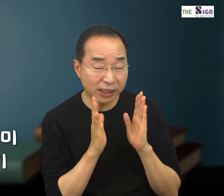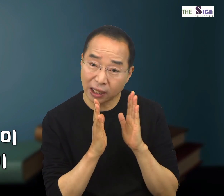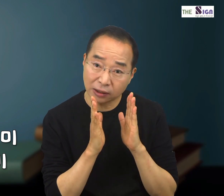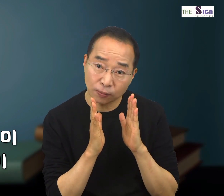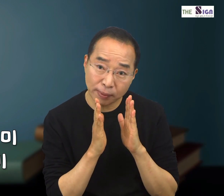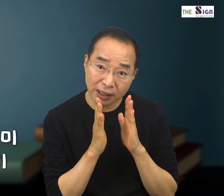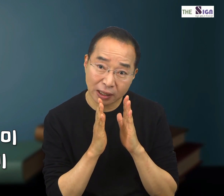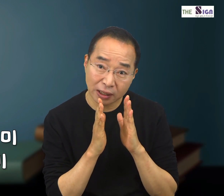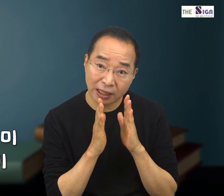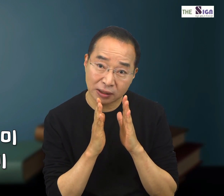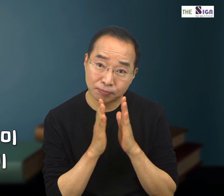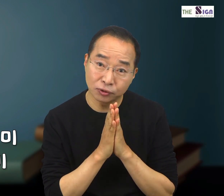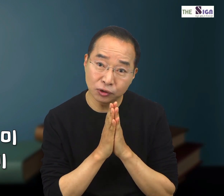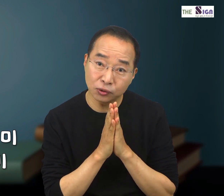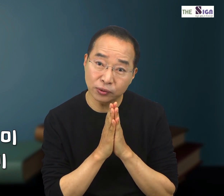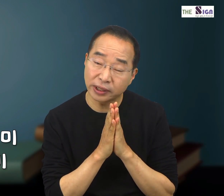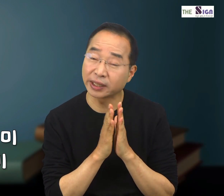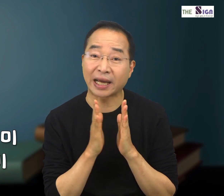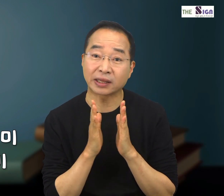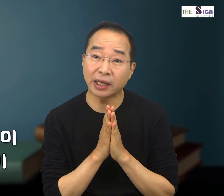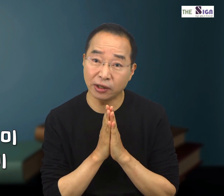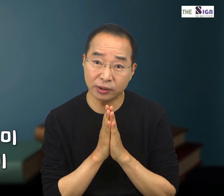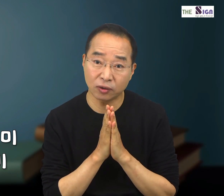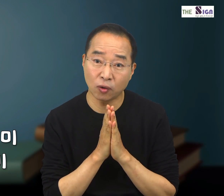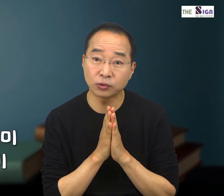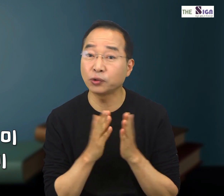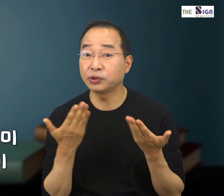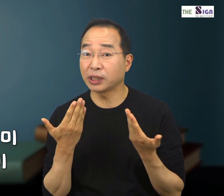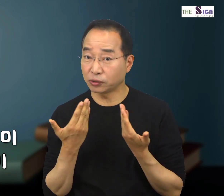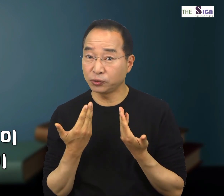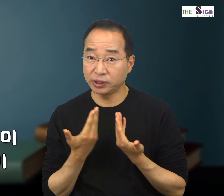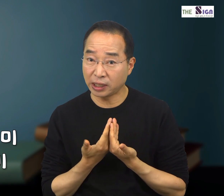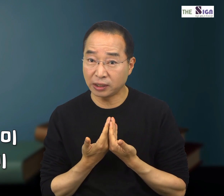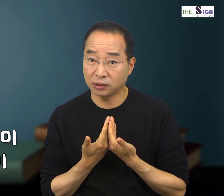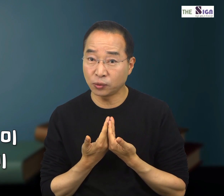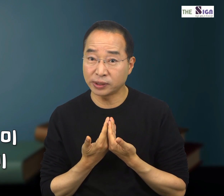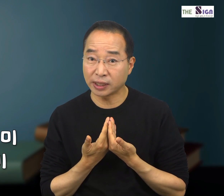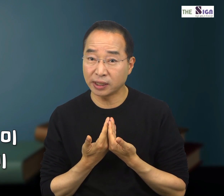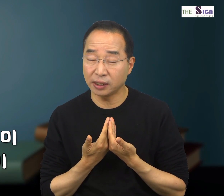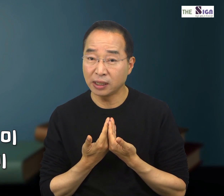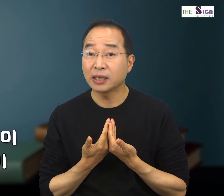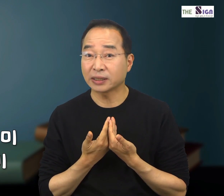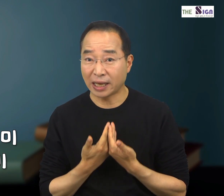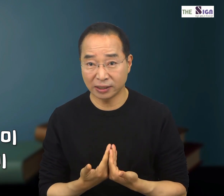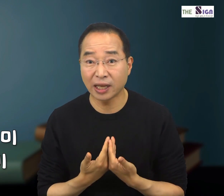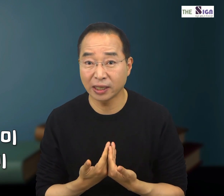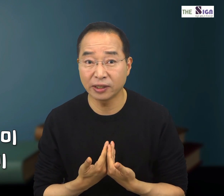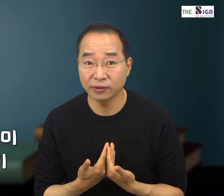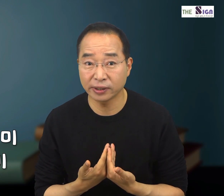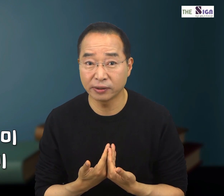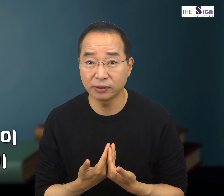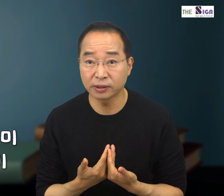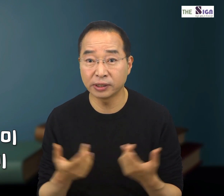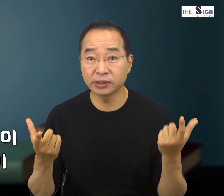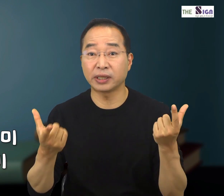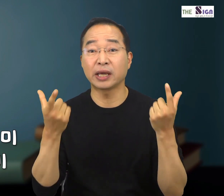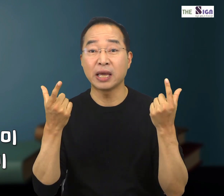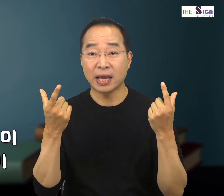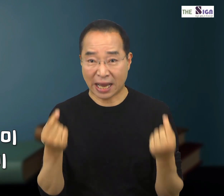손바닥과 손바닥이 같이 붙는 동작이 같다 계열이고 손등과 손등이 되는 동작이 다르다란 계열이에요. 그래서 이게